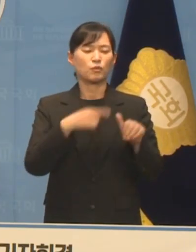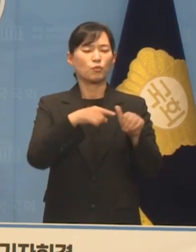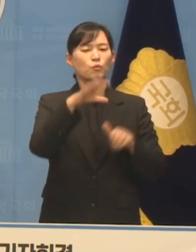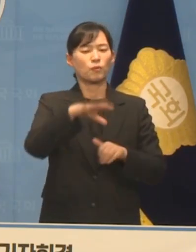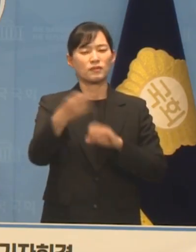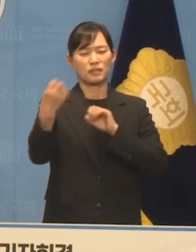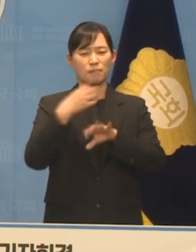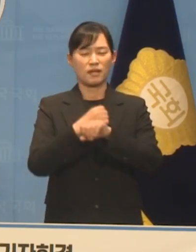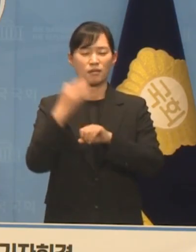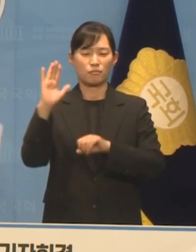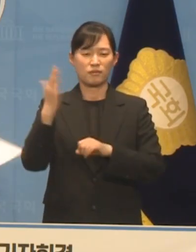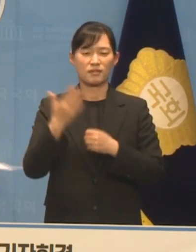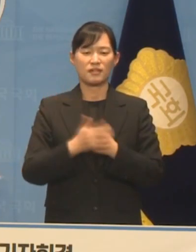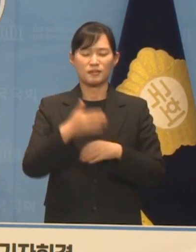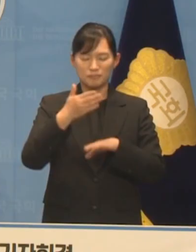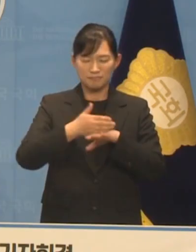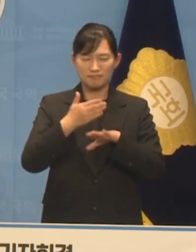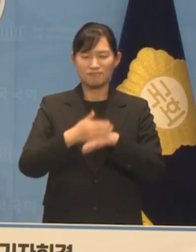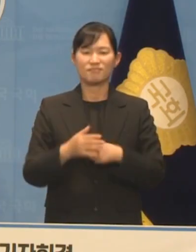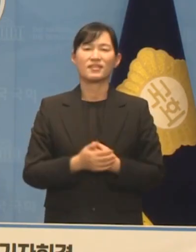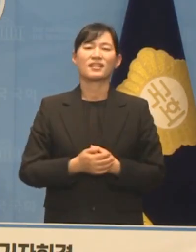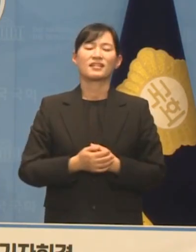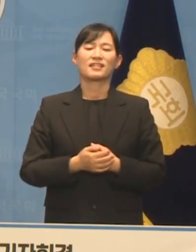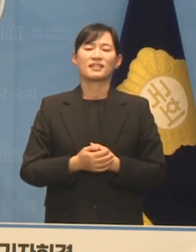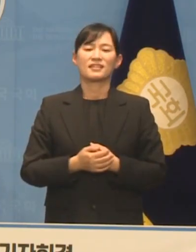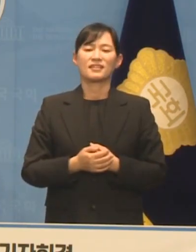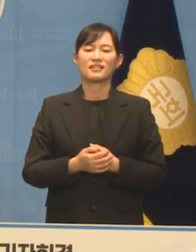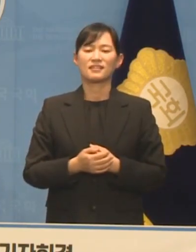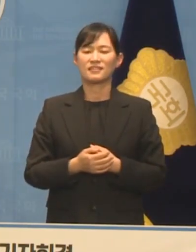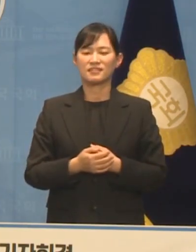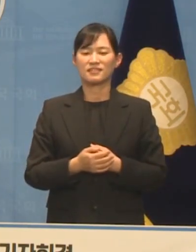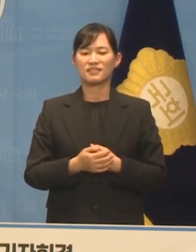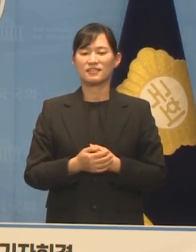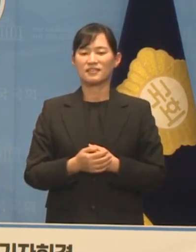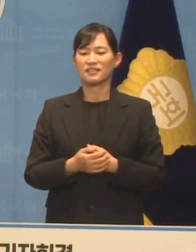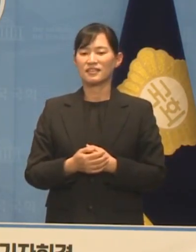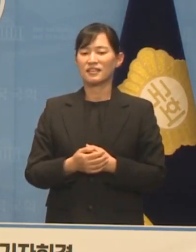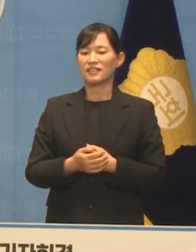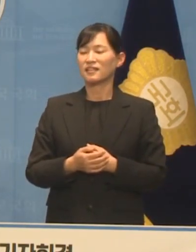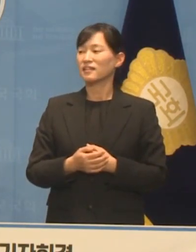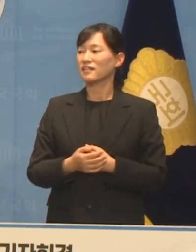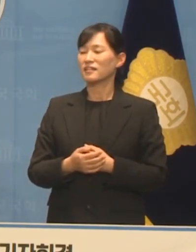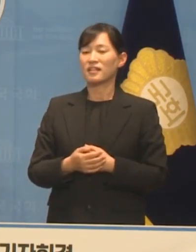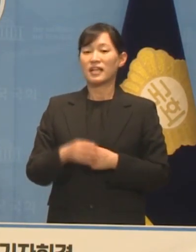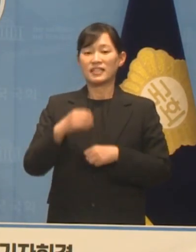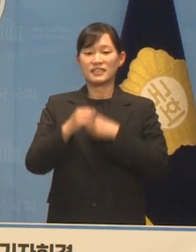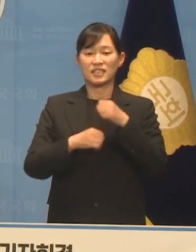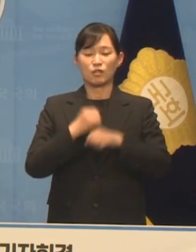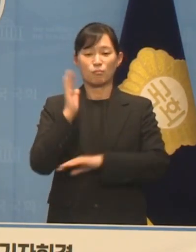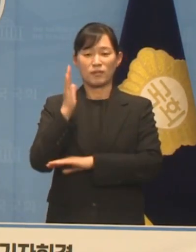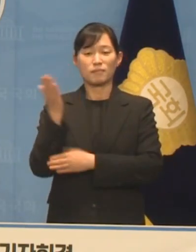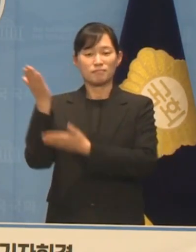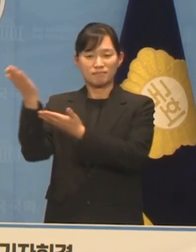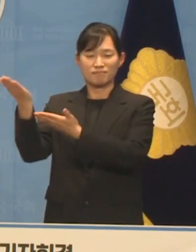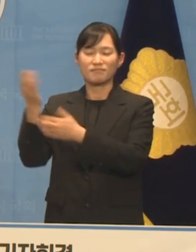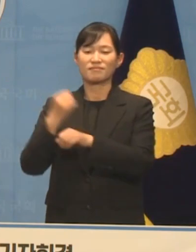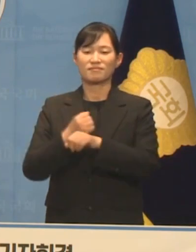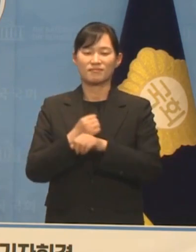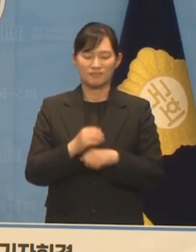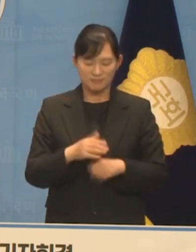시간입니다. 감사합니다. 시간 관계상 김희정 팀장님의 자유발언은 뻗풀에서 하도록 하겠습니다. 고맙습니다.